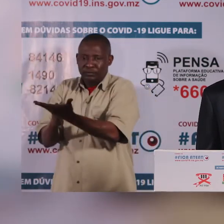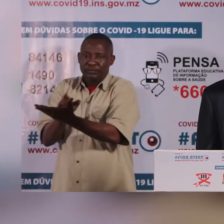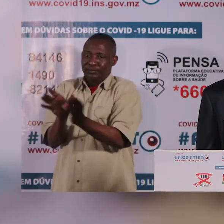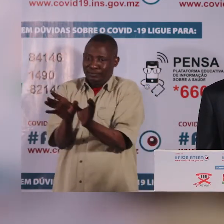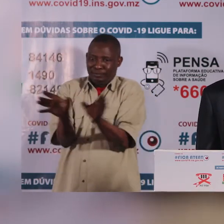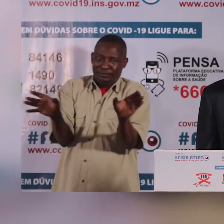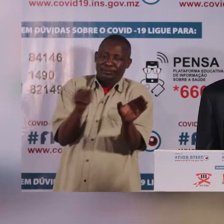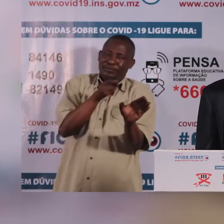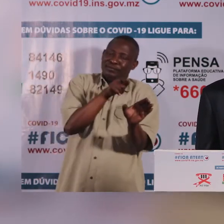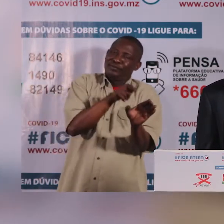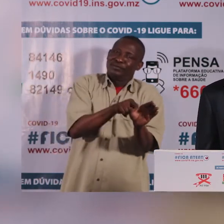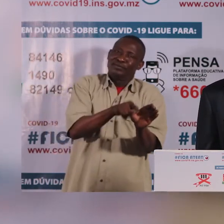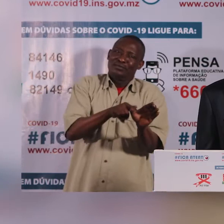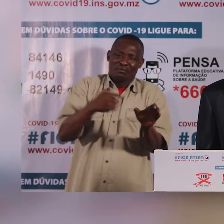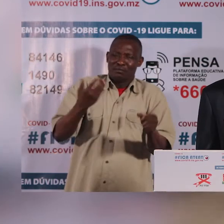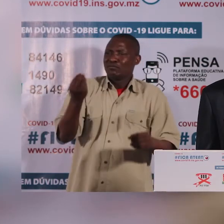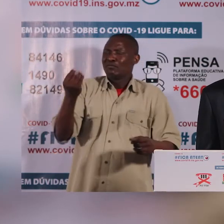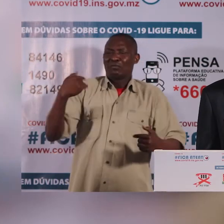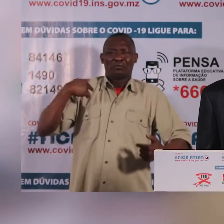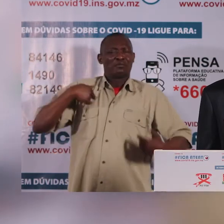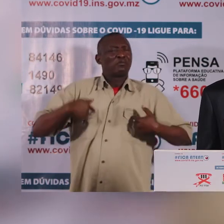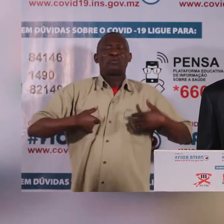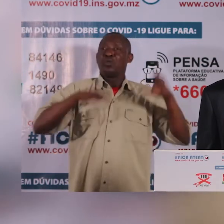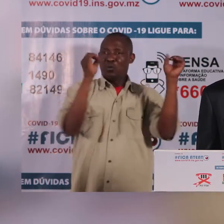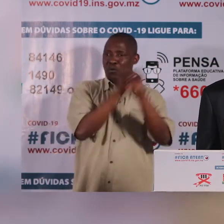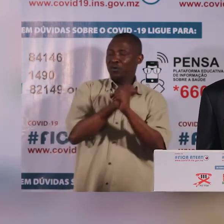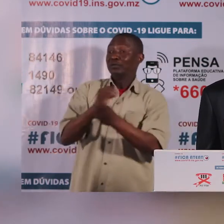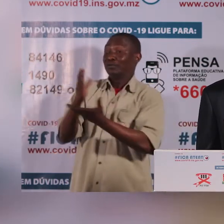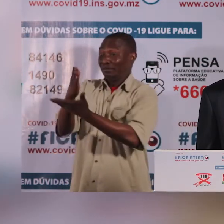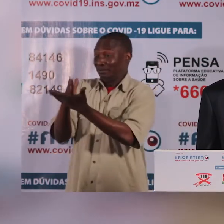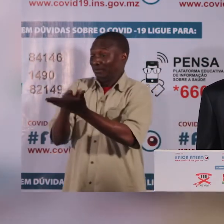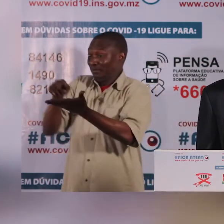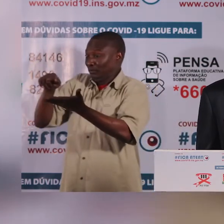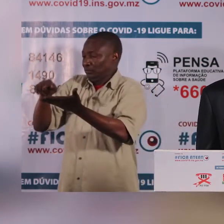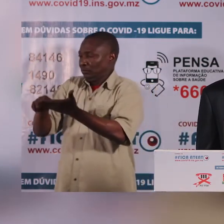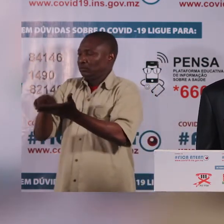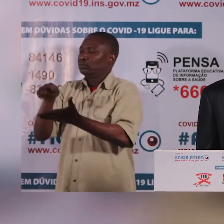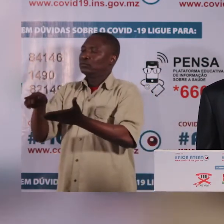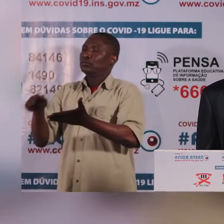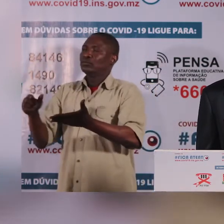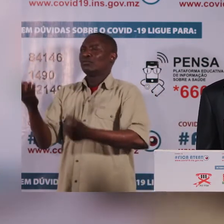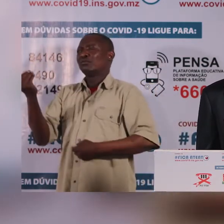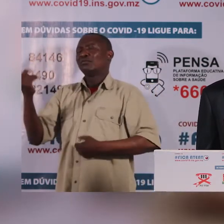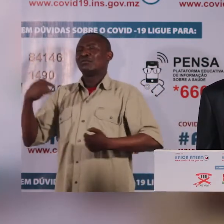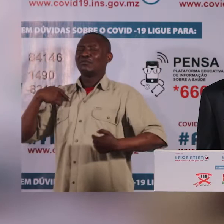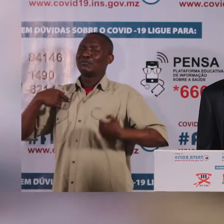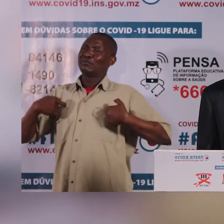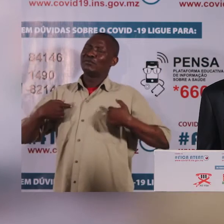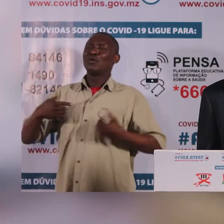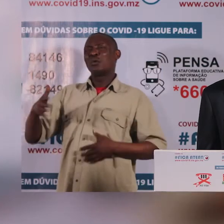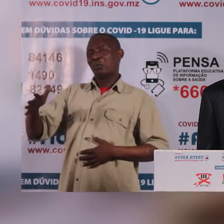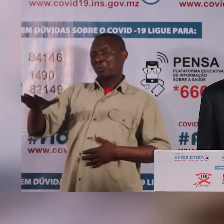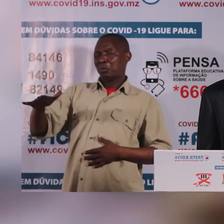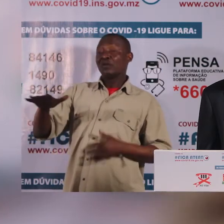principalmente sintomatologia leve, embora nas últimas semanas começam a aparecer indivíduos com sintomatologia